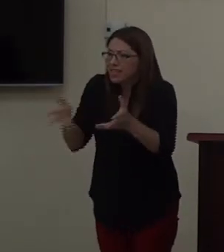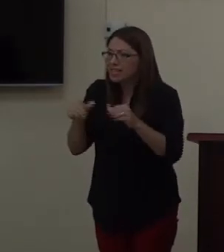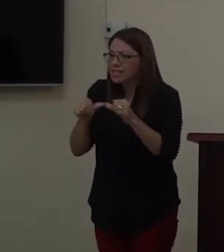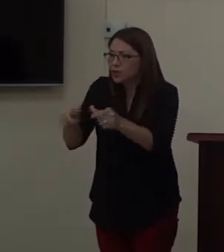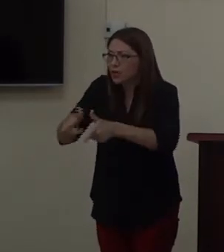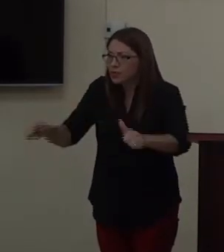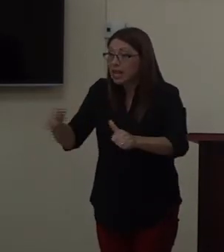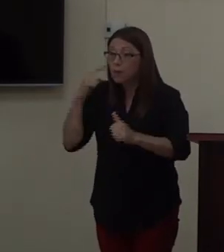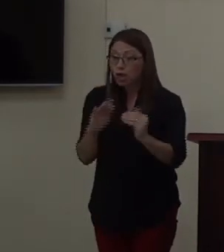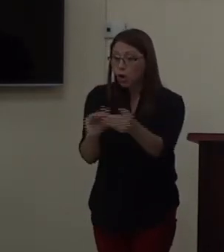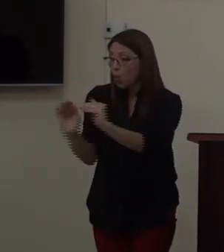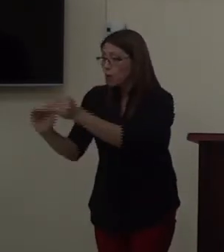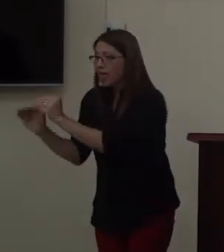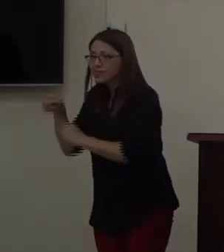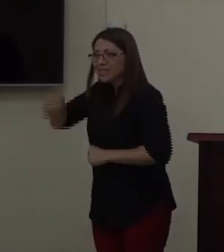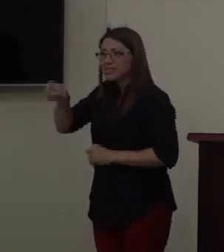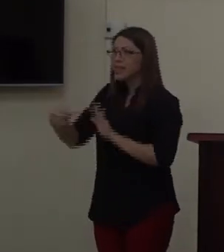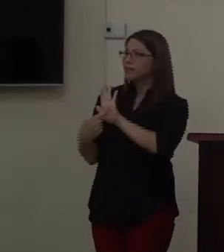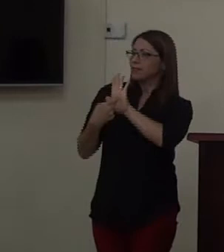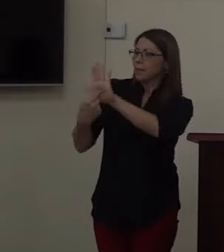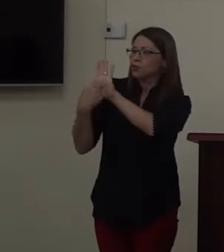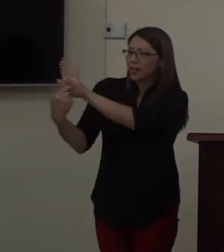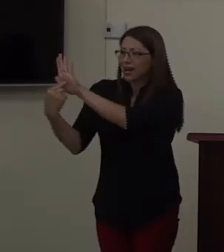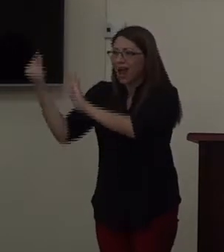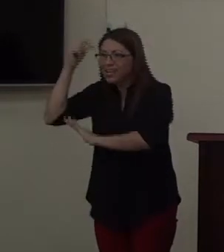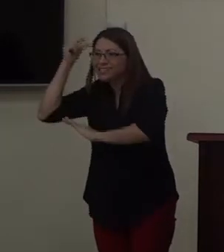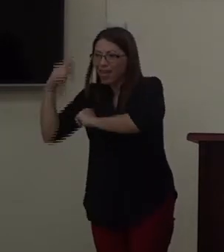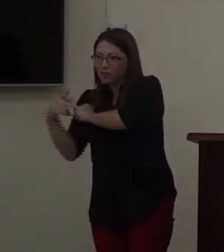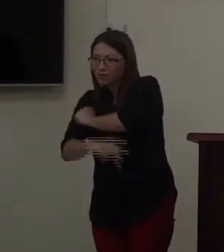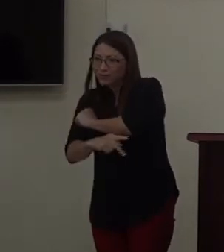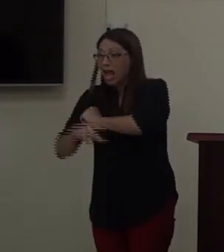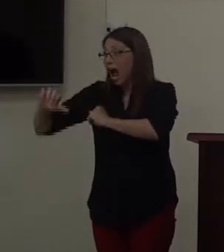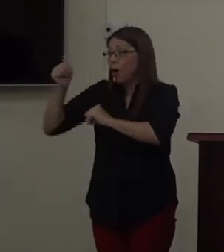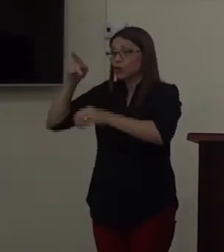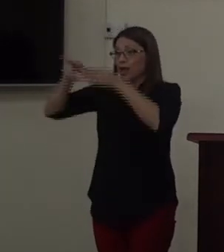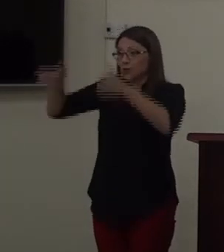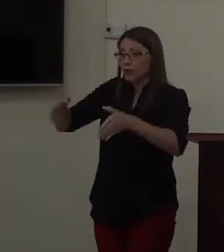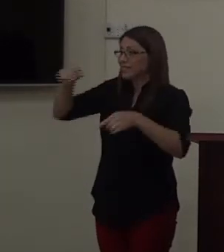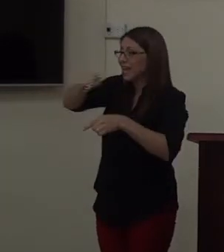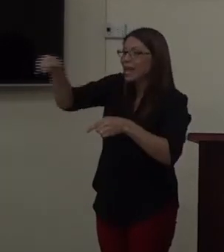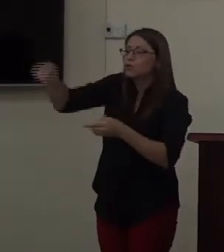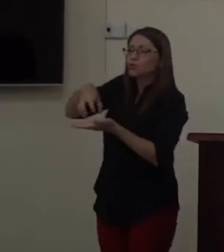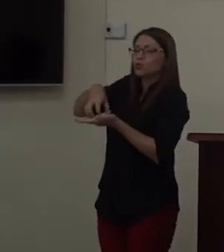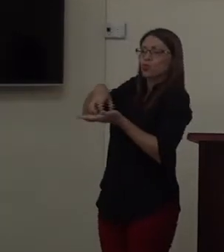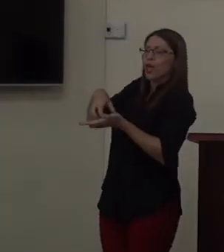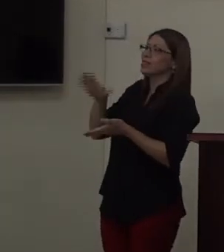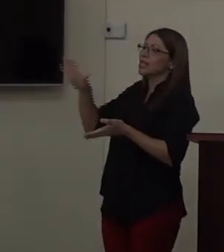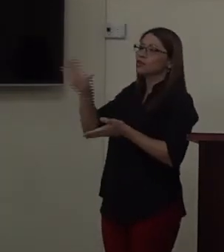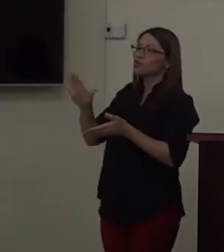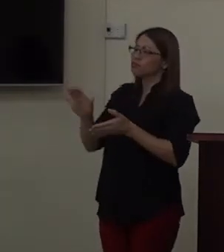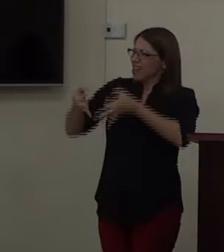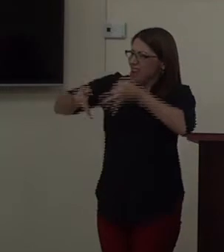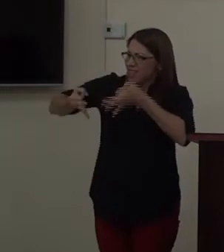comunidades necesitan demostrarle al Estado, ¿verdad? Y a otros actores que dudan de su legitimidad